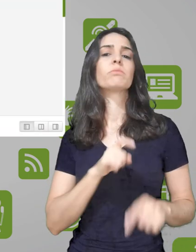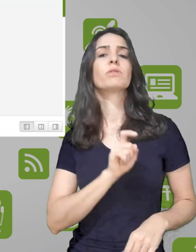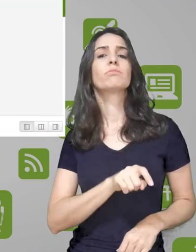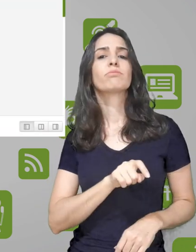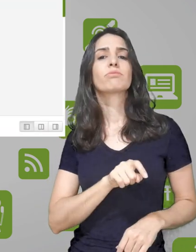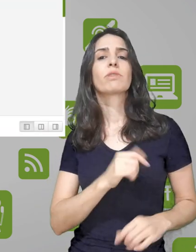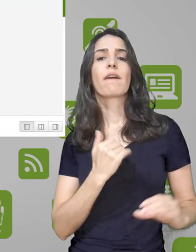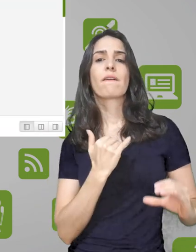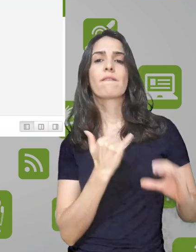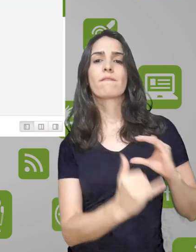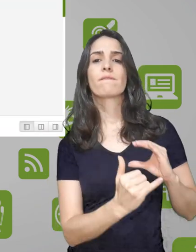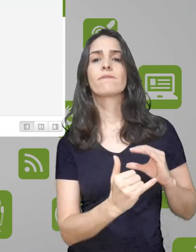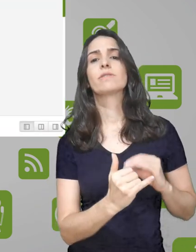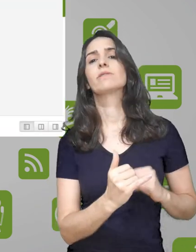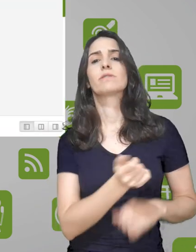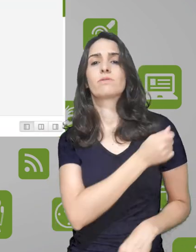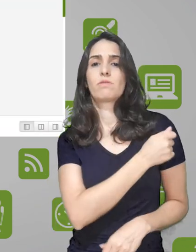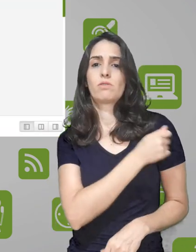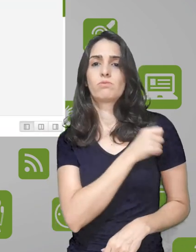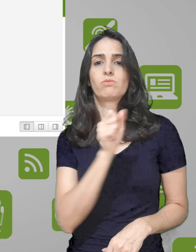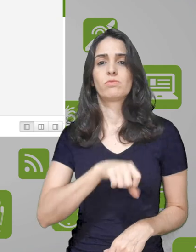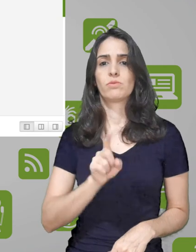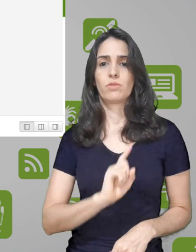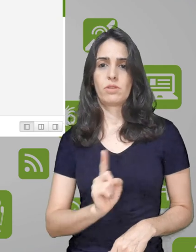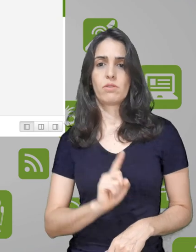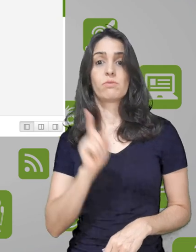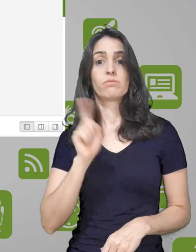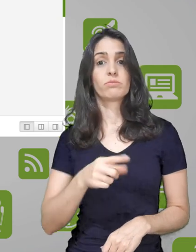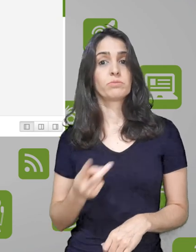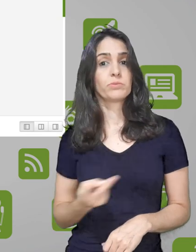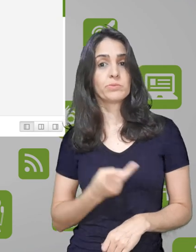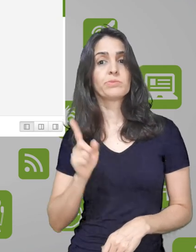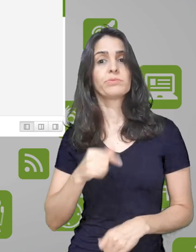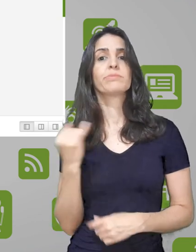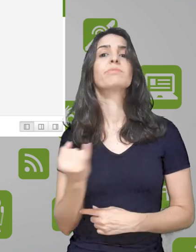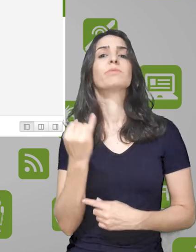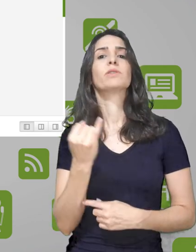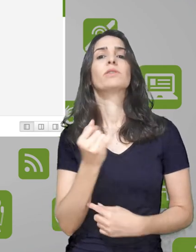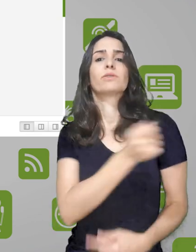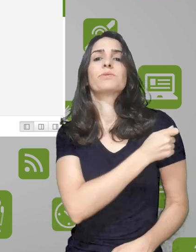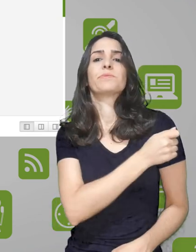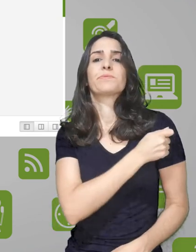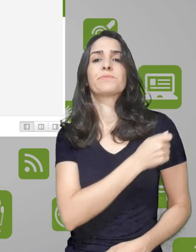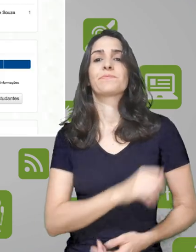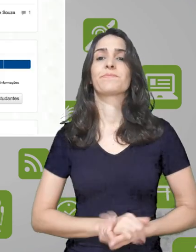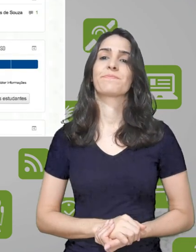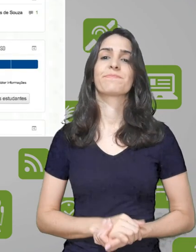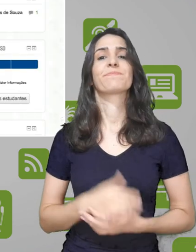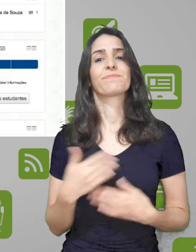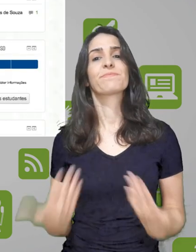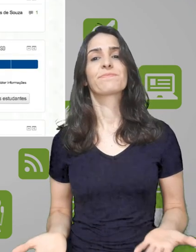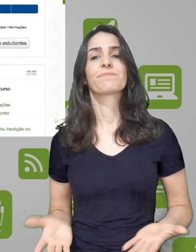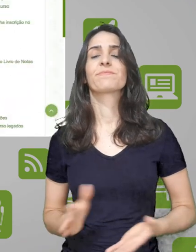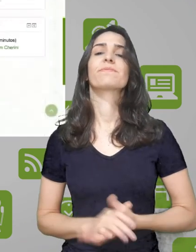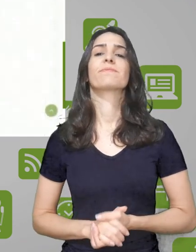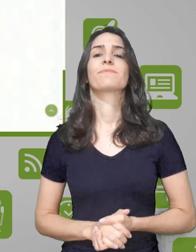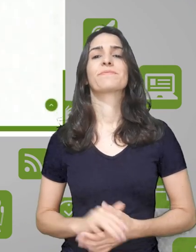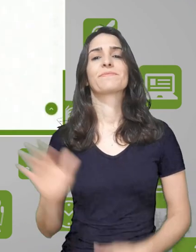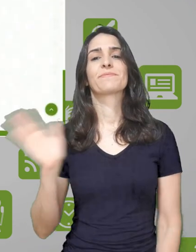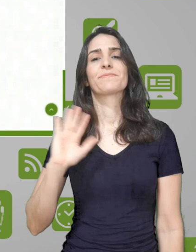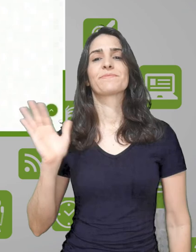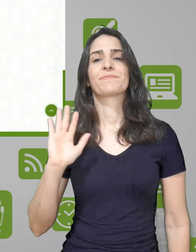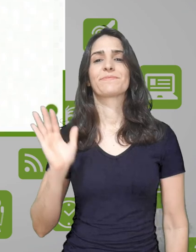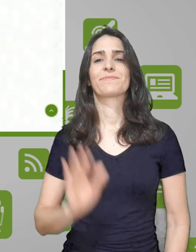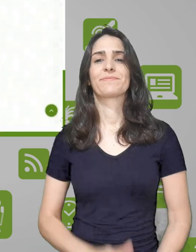alterações é de nota e de feedback que são muito importantes para o aluno Então é